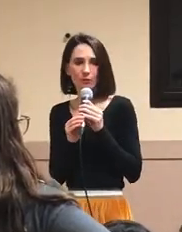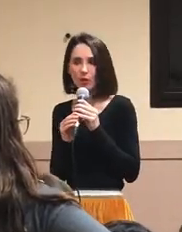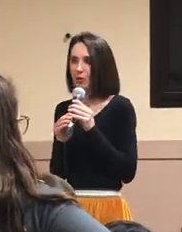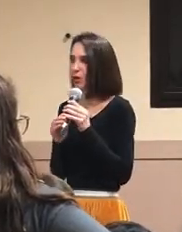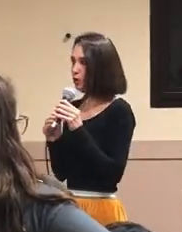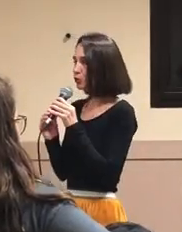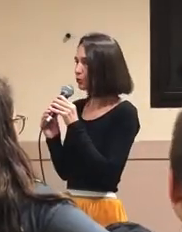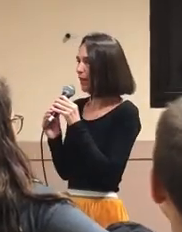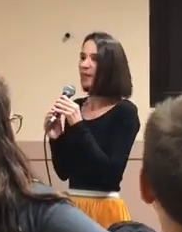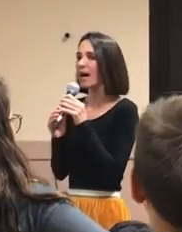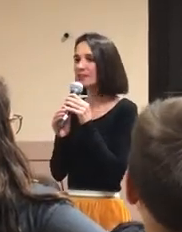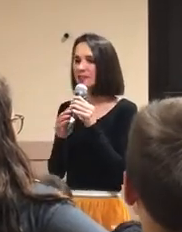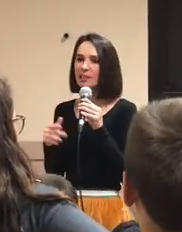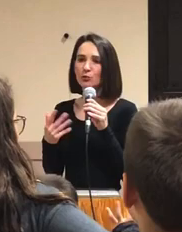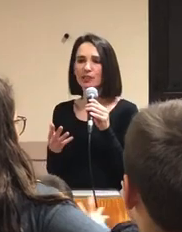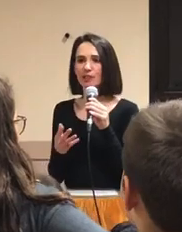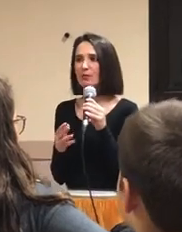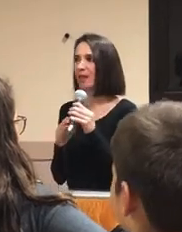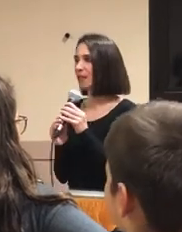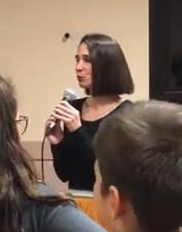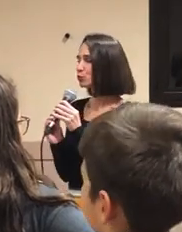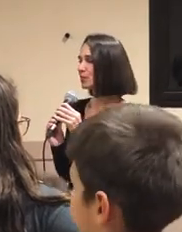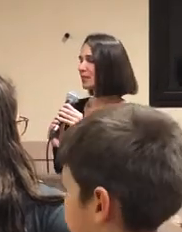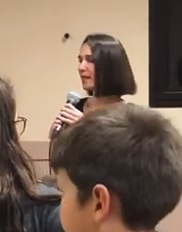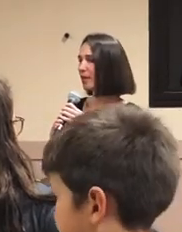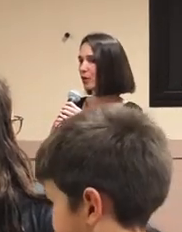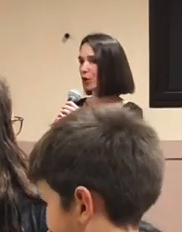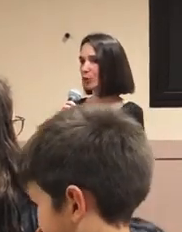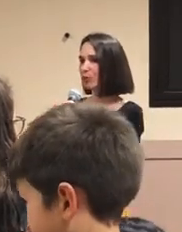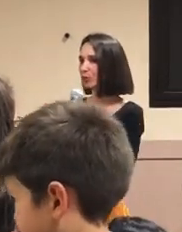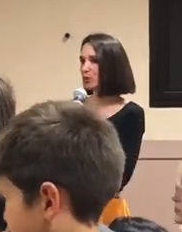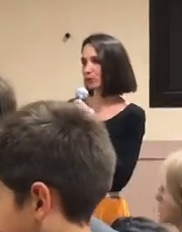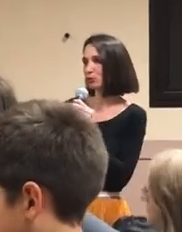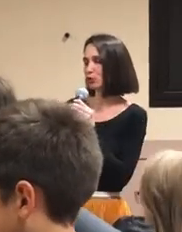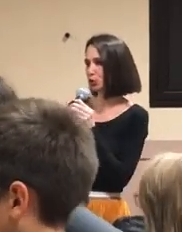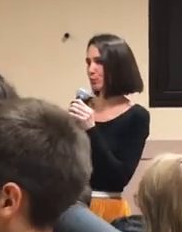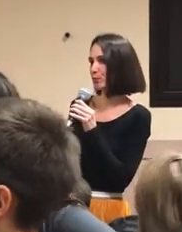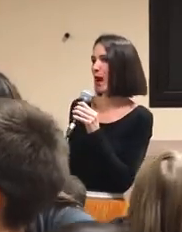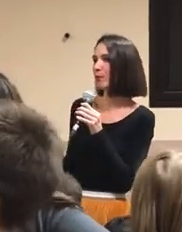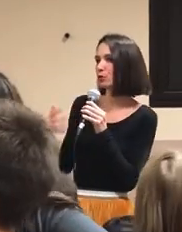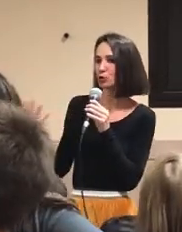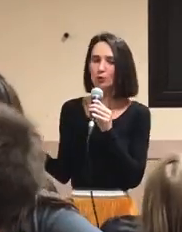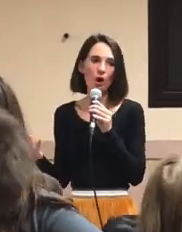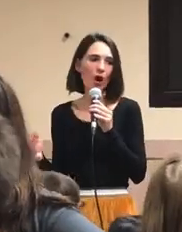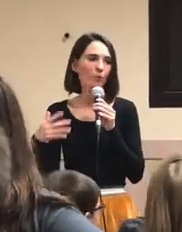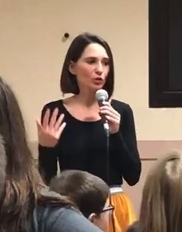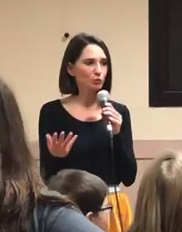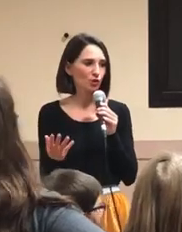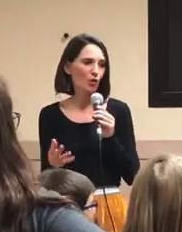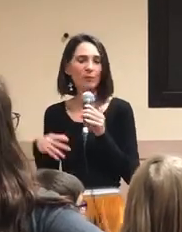culturel artistique et gothique soucier de licence de jeu apprendre en jouant à prendre le jean marc